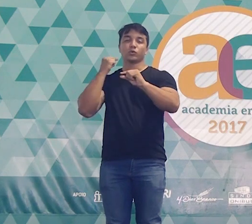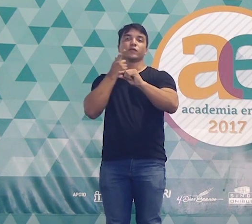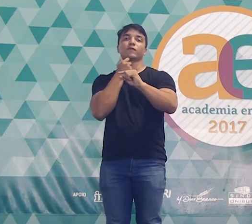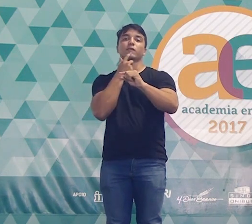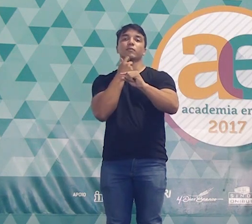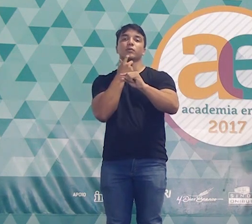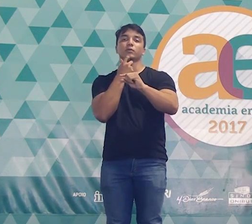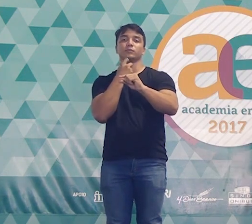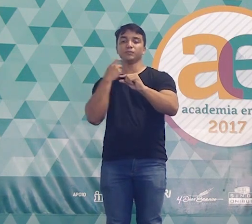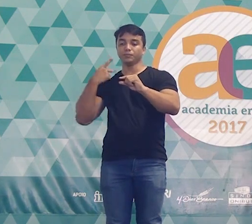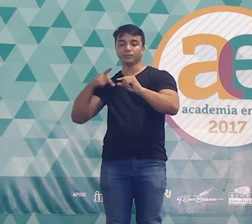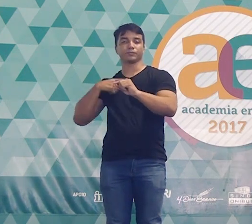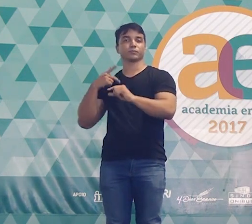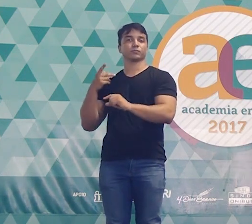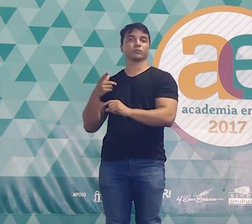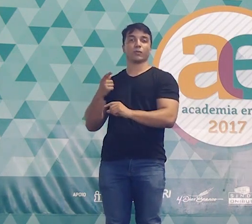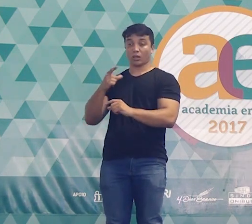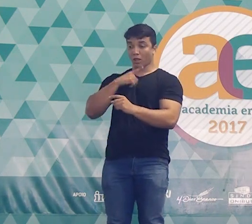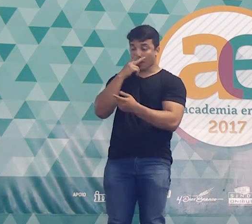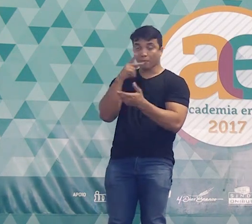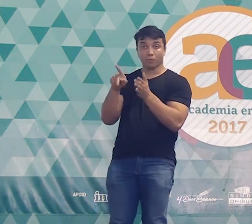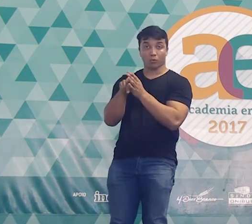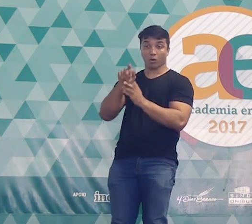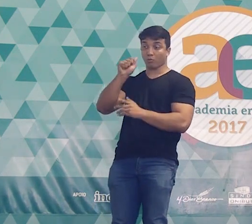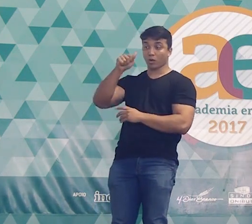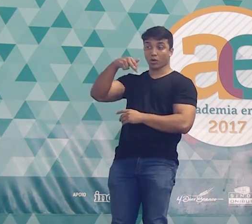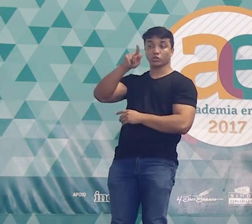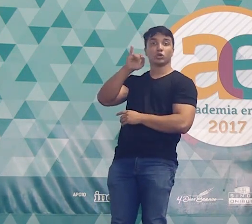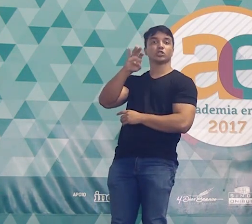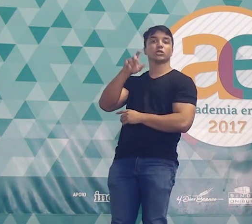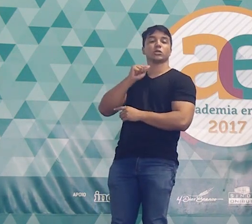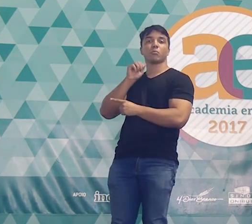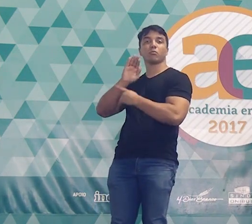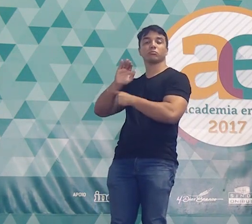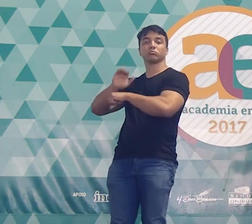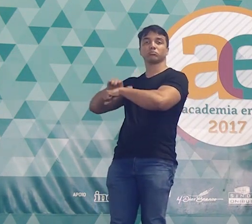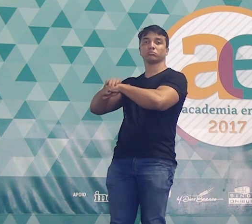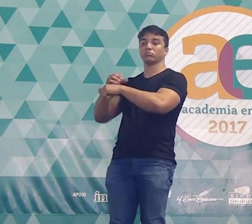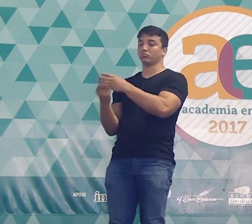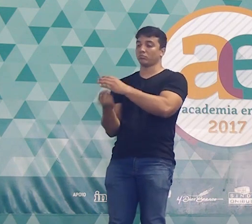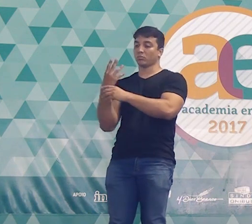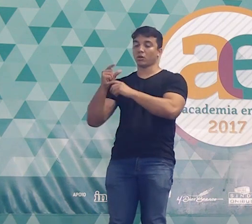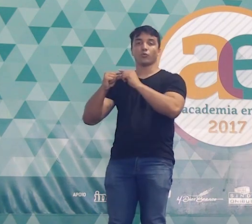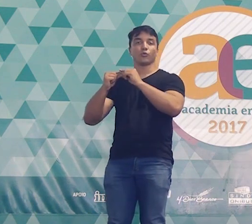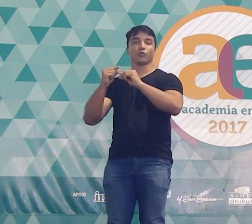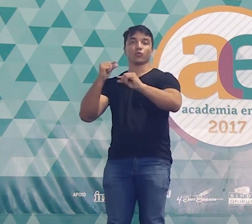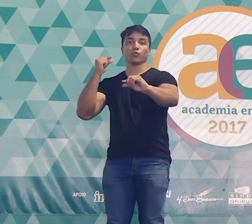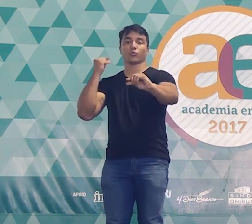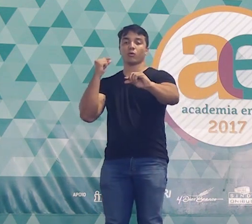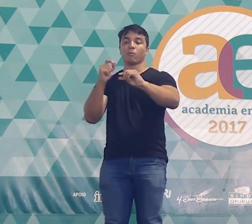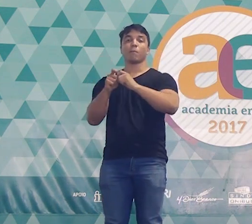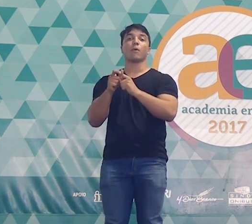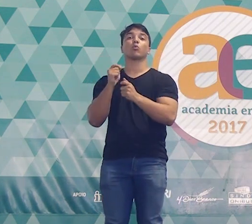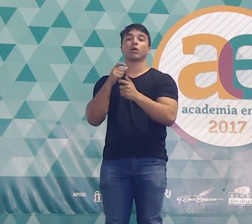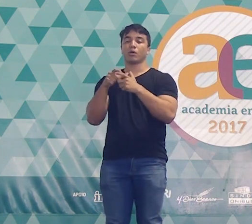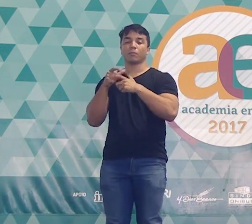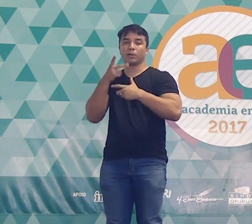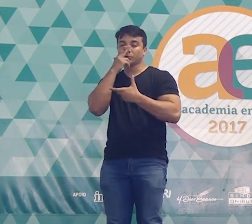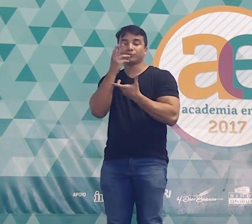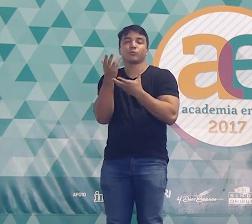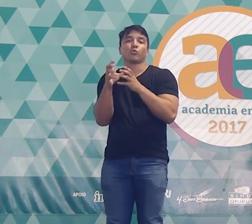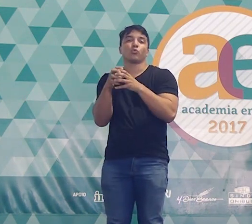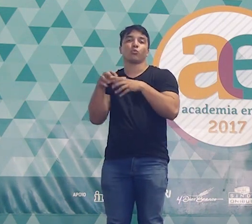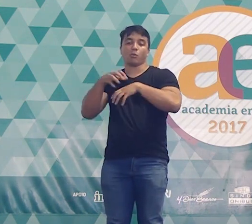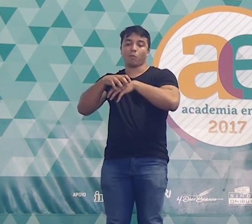Então, existem substâncias angiogênicas que fabricam vasos sanguíneos para alimentar o tumor. Por que